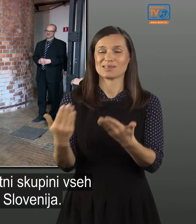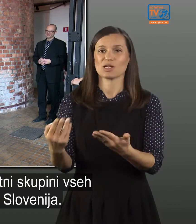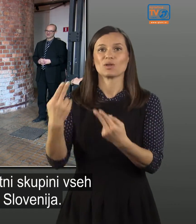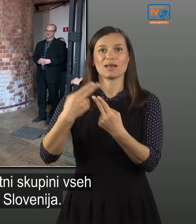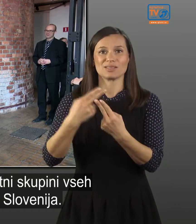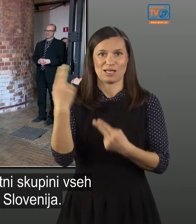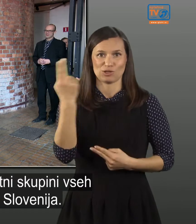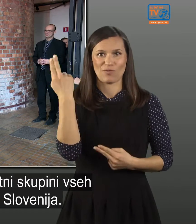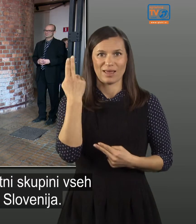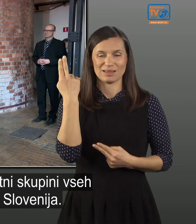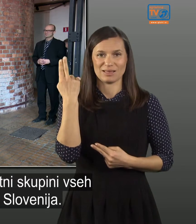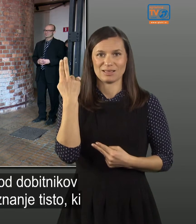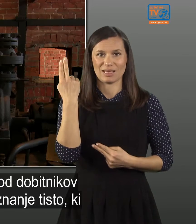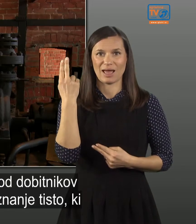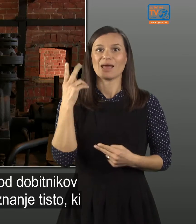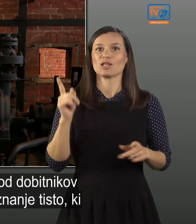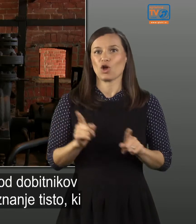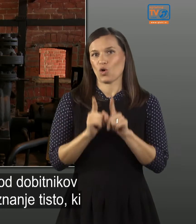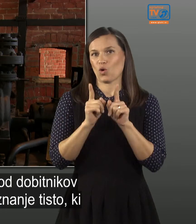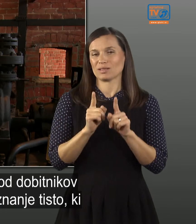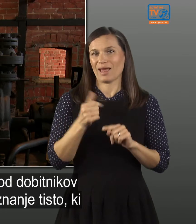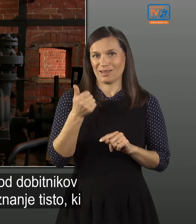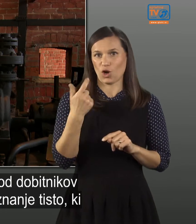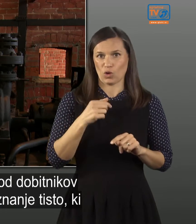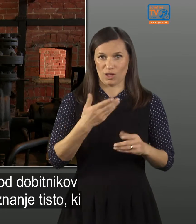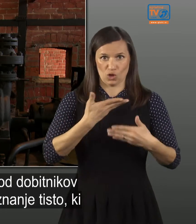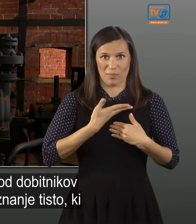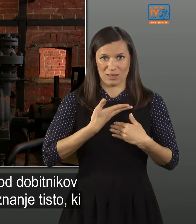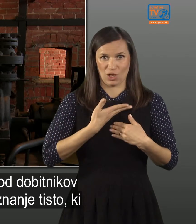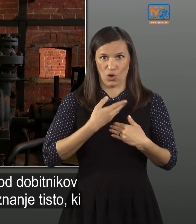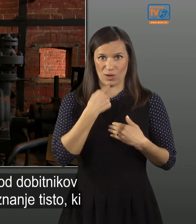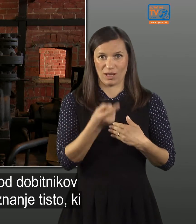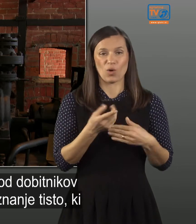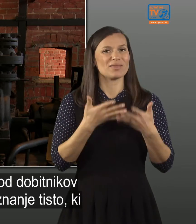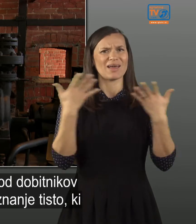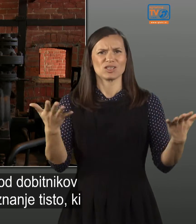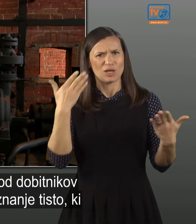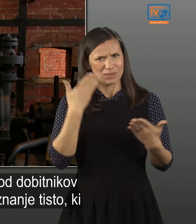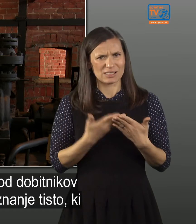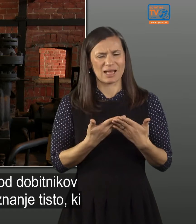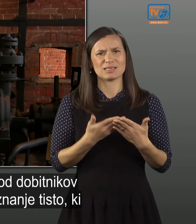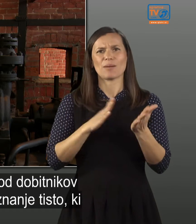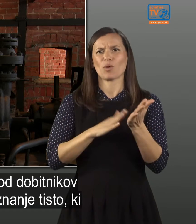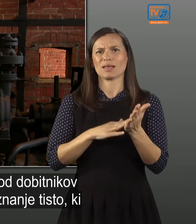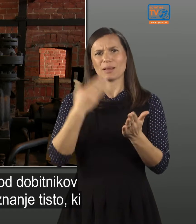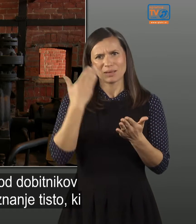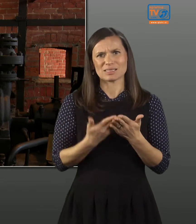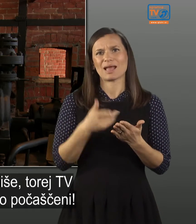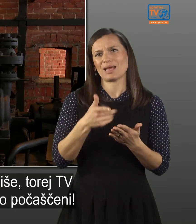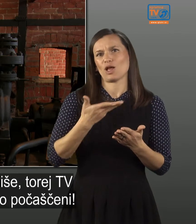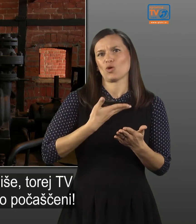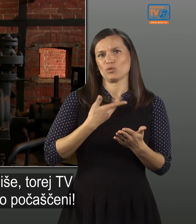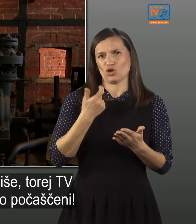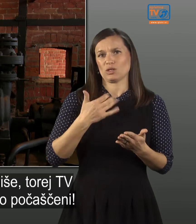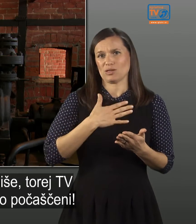nagrajencev Televizije Slovenija in pravzaprav tako kot je eden od dobitnikov rekel, največje priznanje pomeni priznanje, ki ga